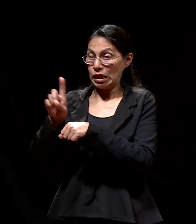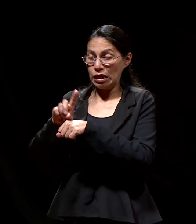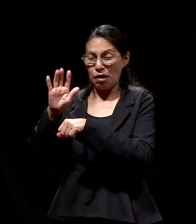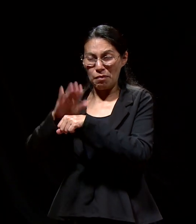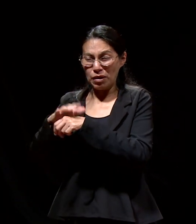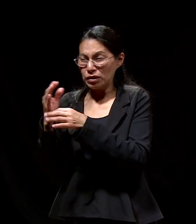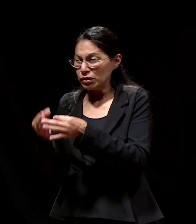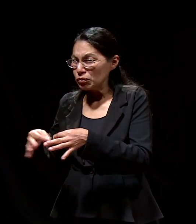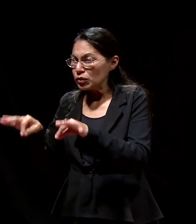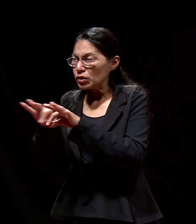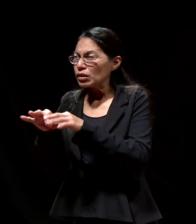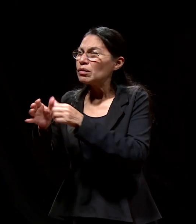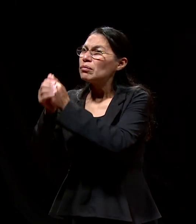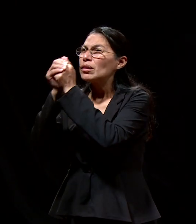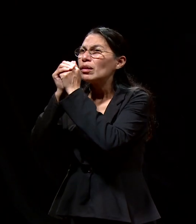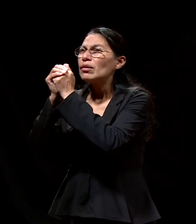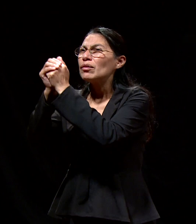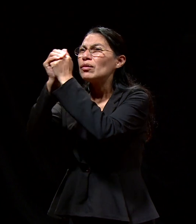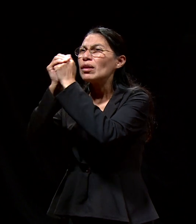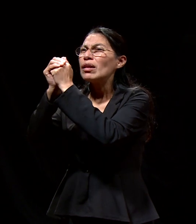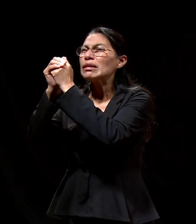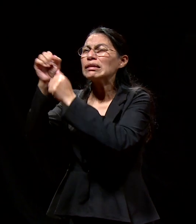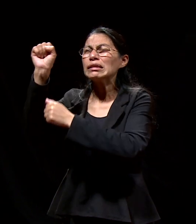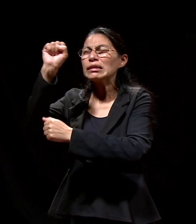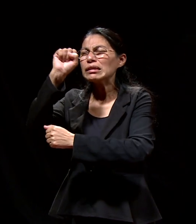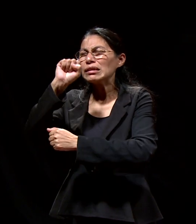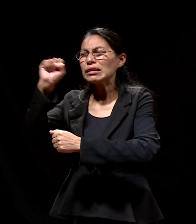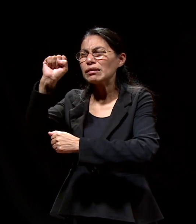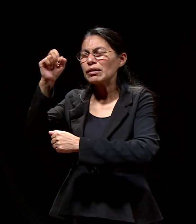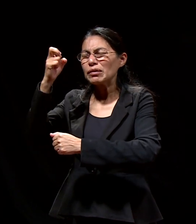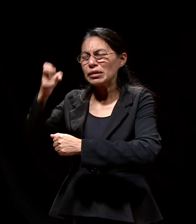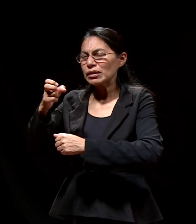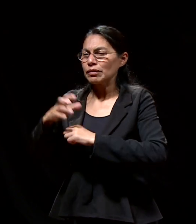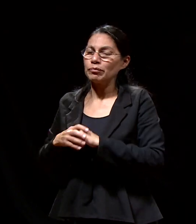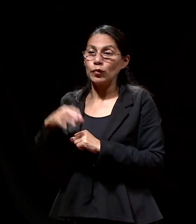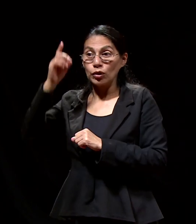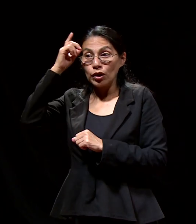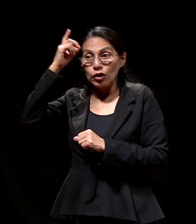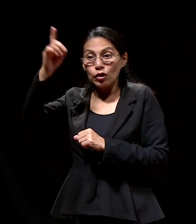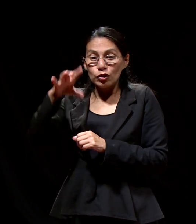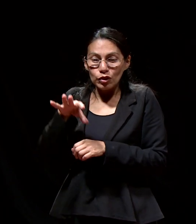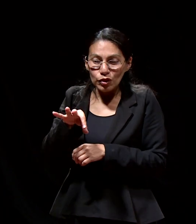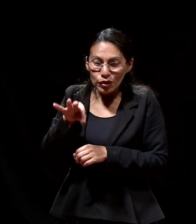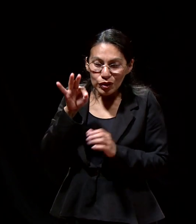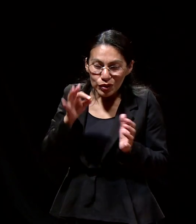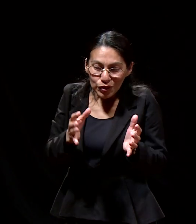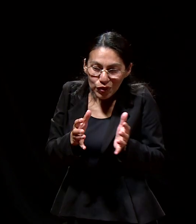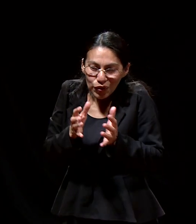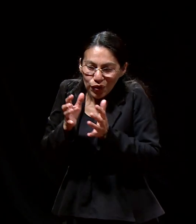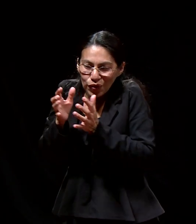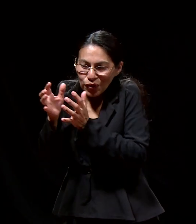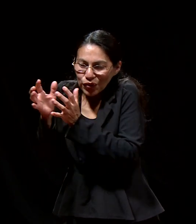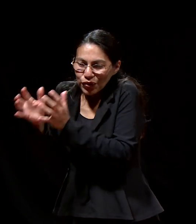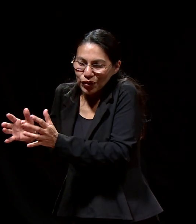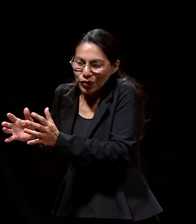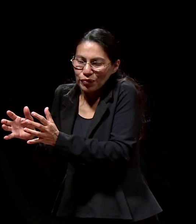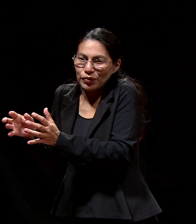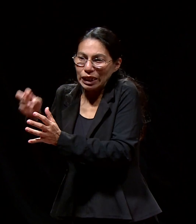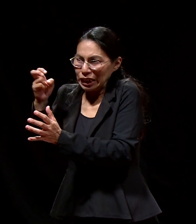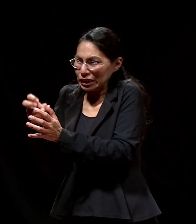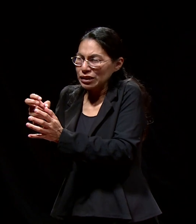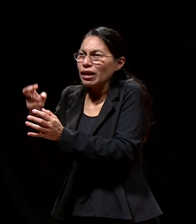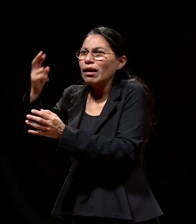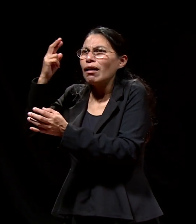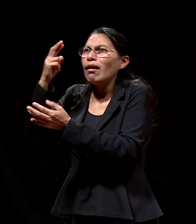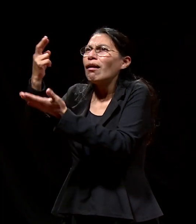nosotros podemos estar en contacto pero es un día que Dios solo destino de forma especial es un regalo que